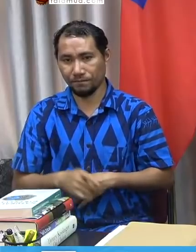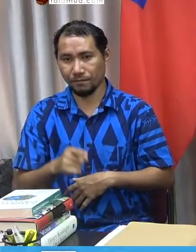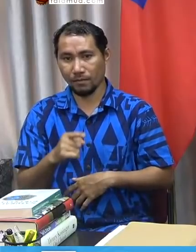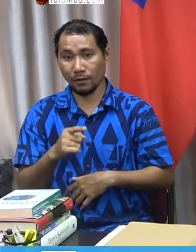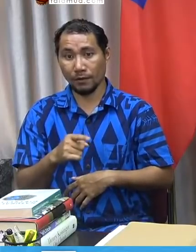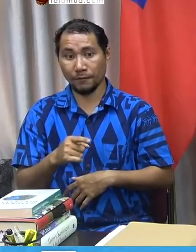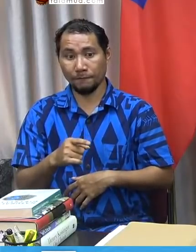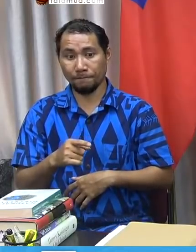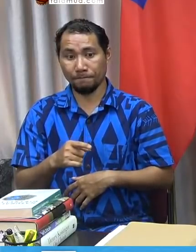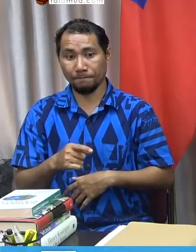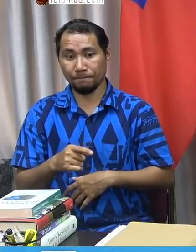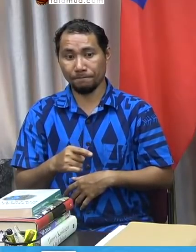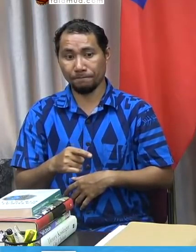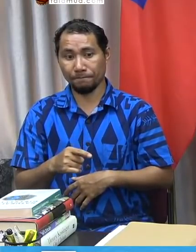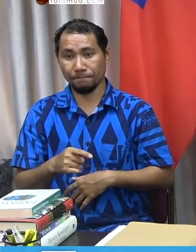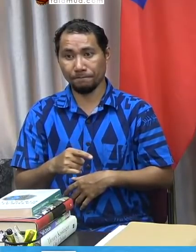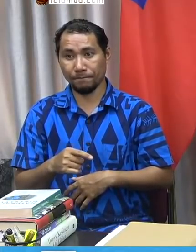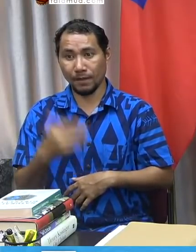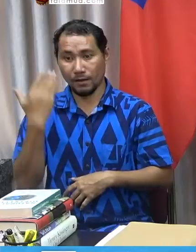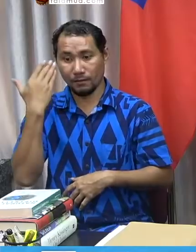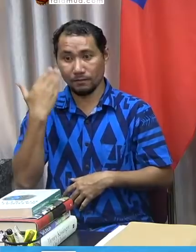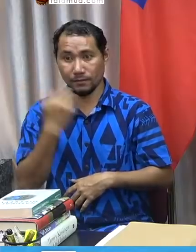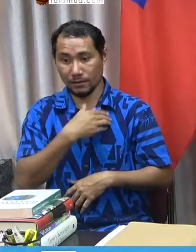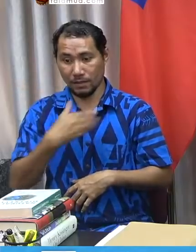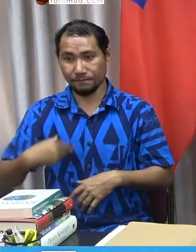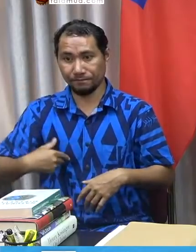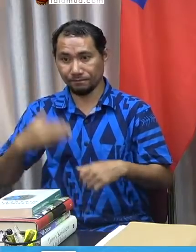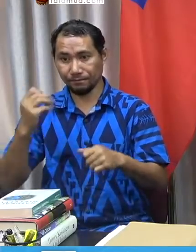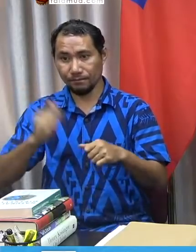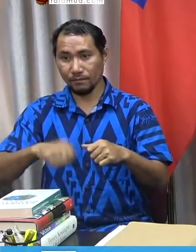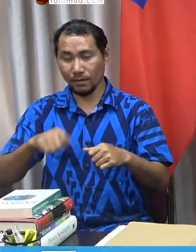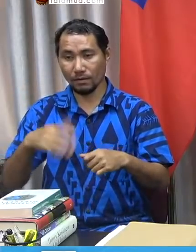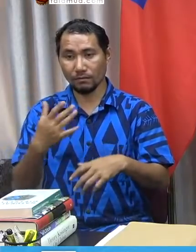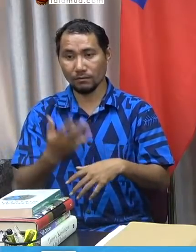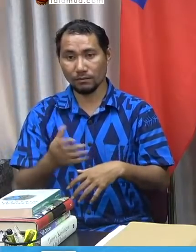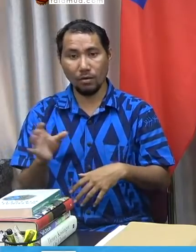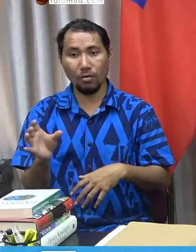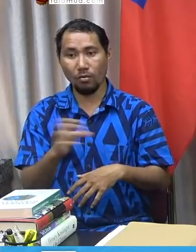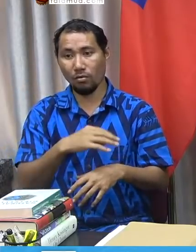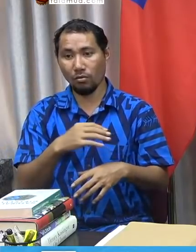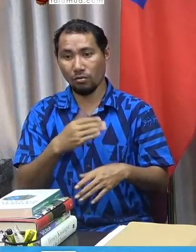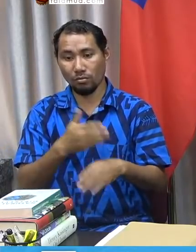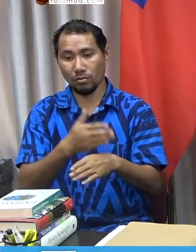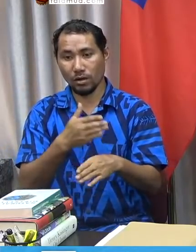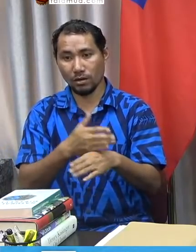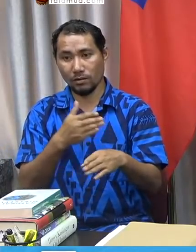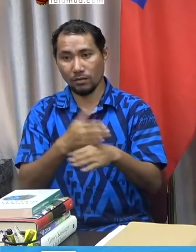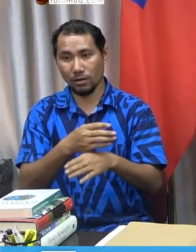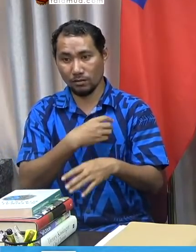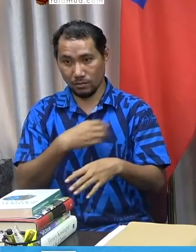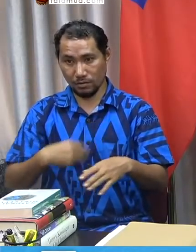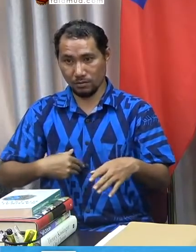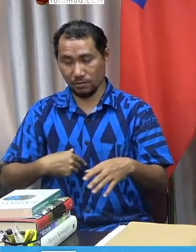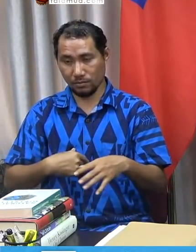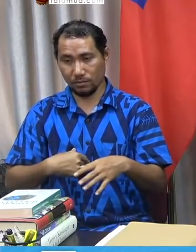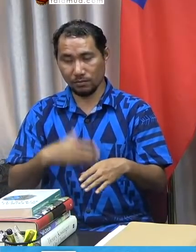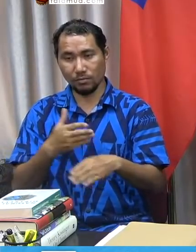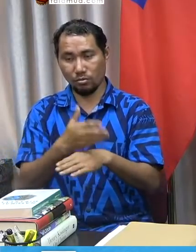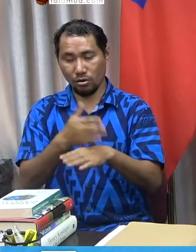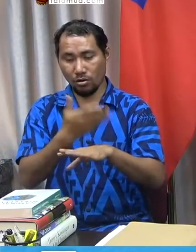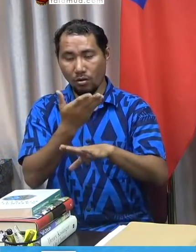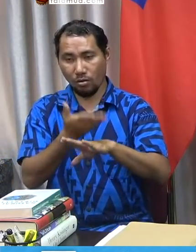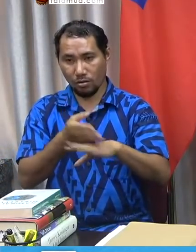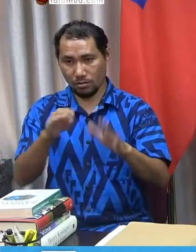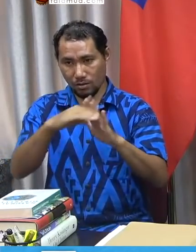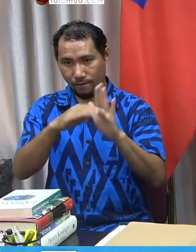la le whea ngai nei mo le whionga le tamaitai minsta. O mea uma whal malu e ngā ioi lunga tula futi. E